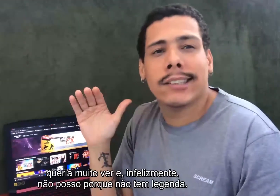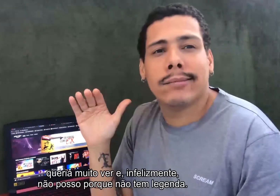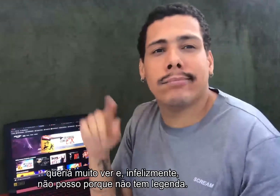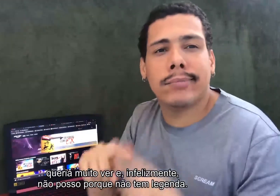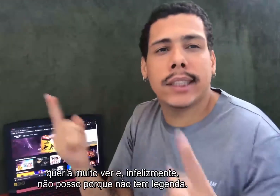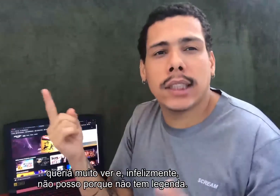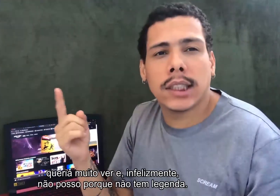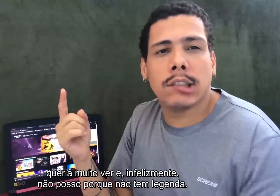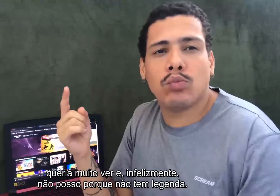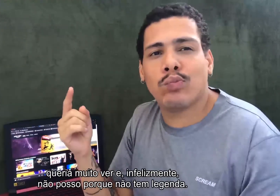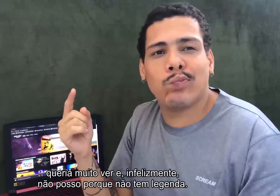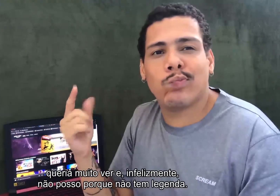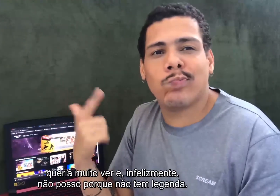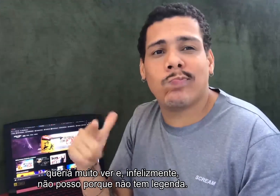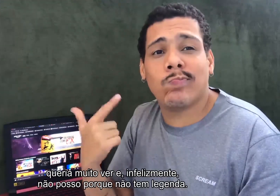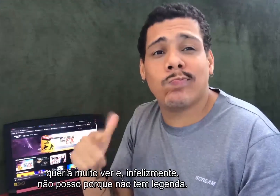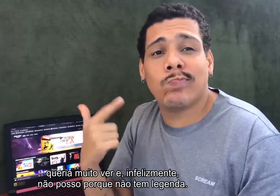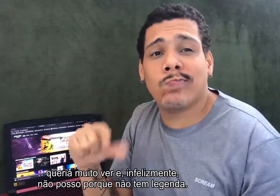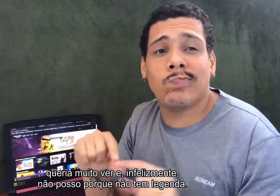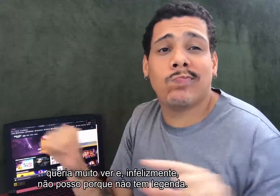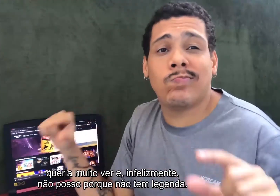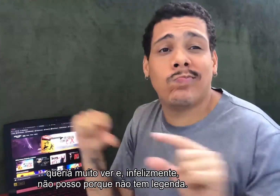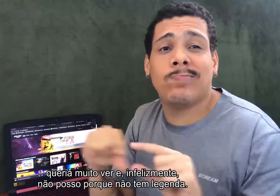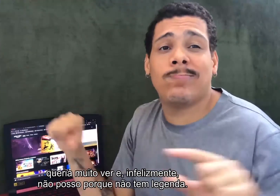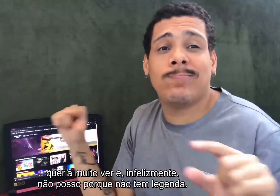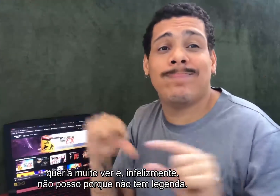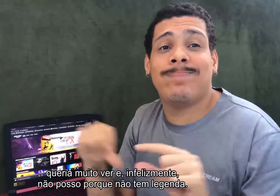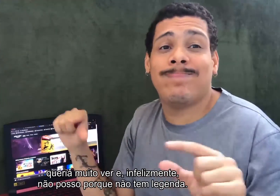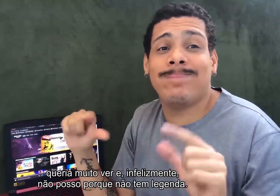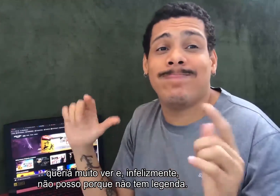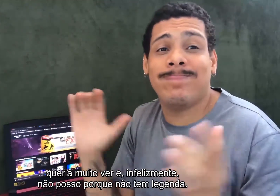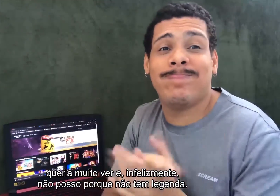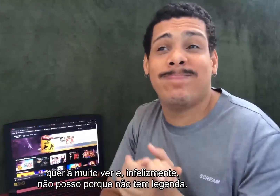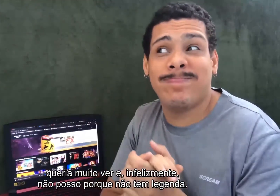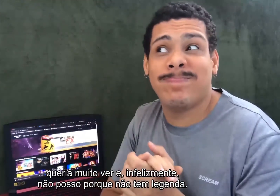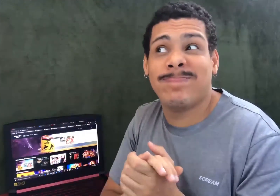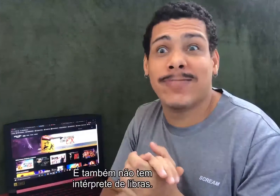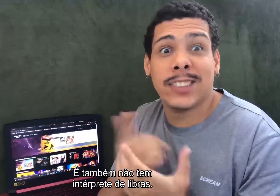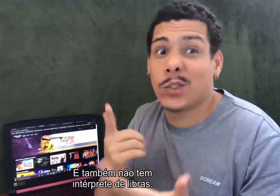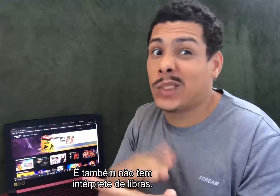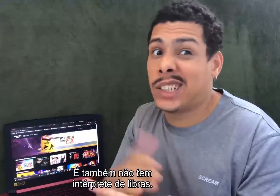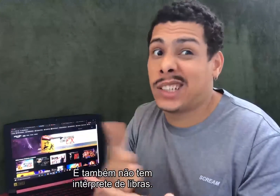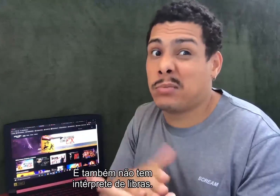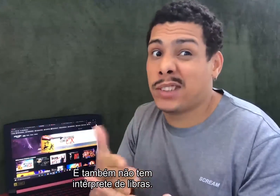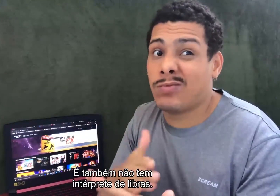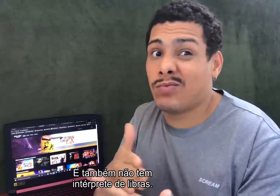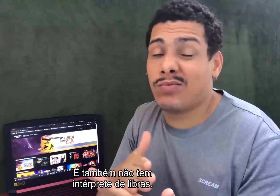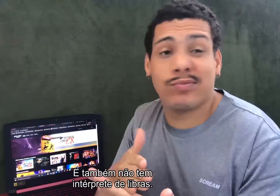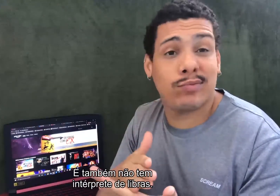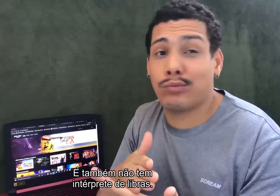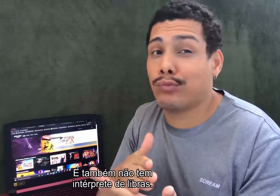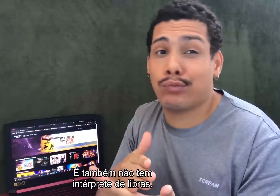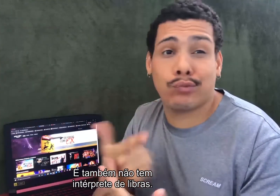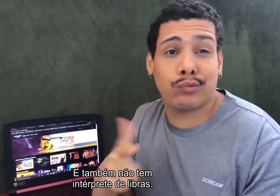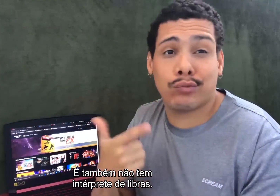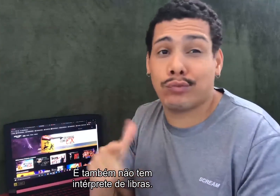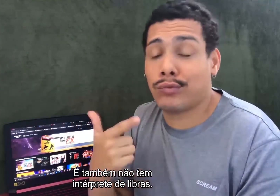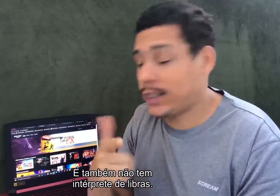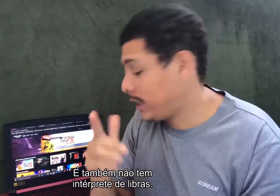Queria muito ver e infelizmente não posso, porque não tem legenda. E também não tem intérprete de Libras.